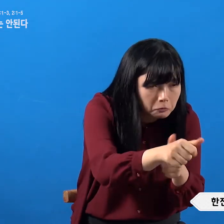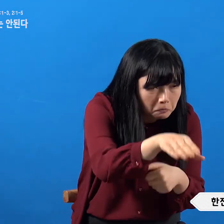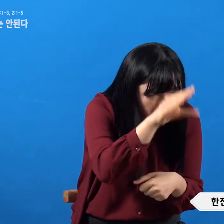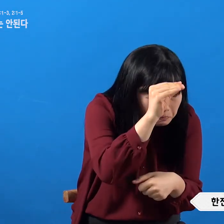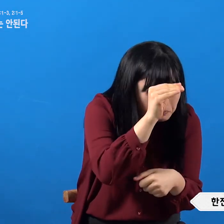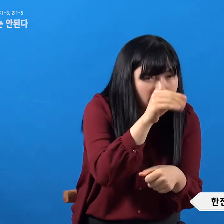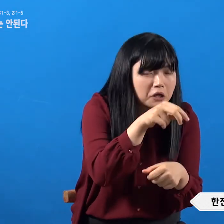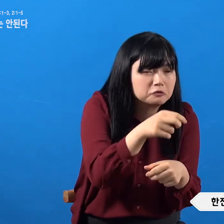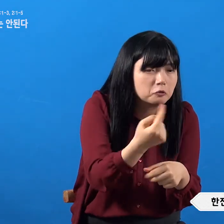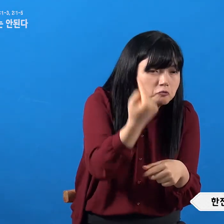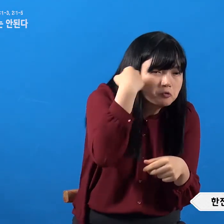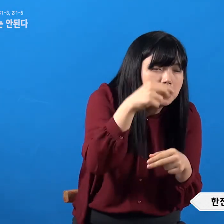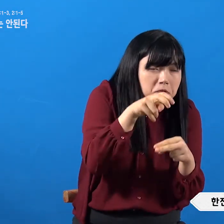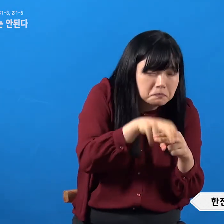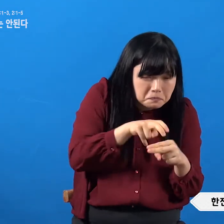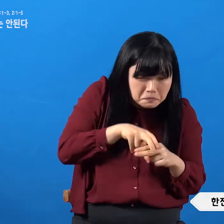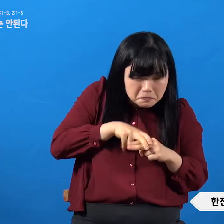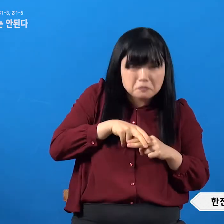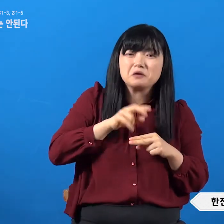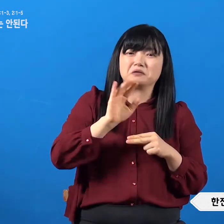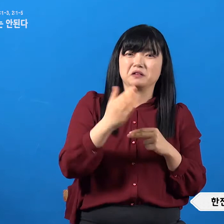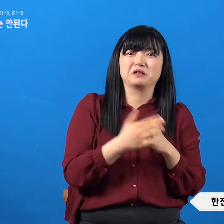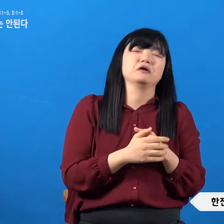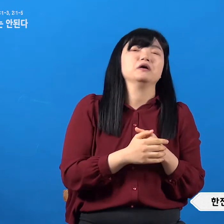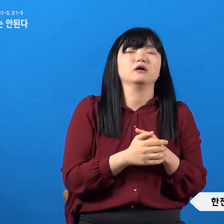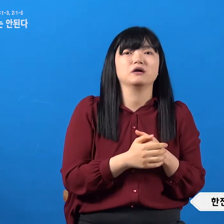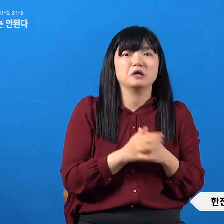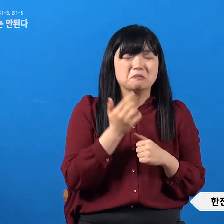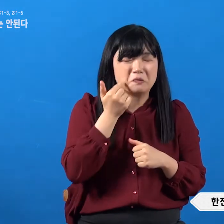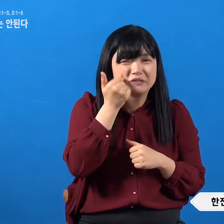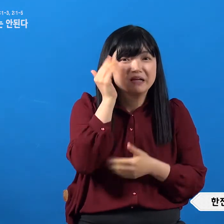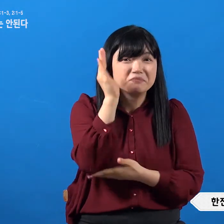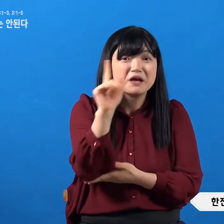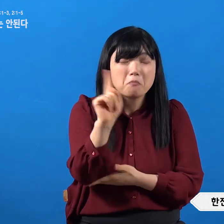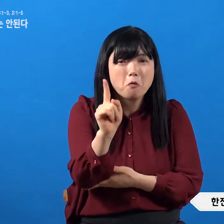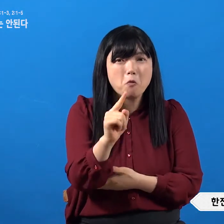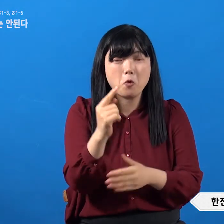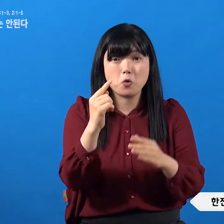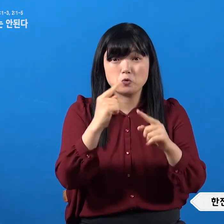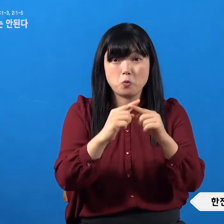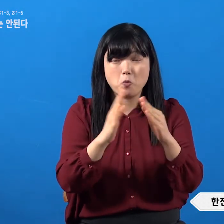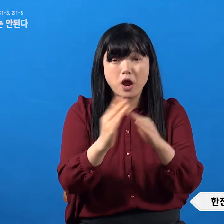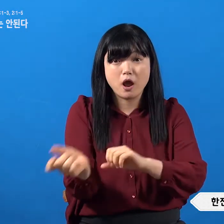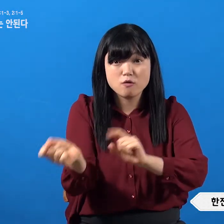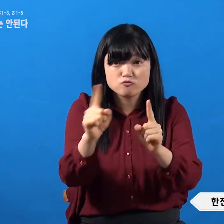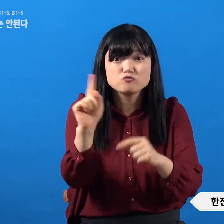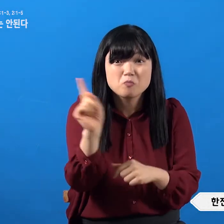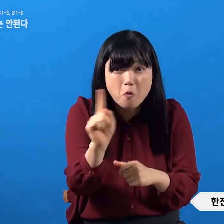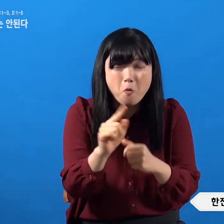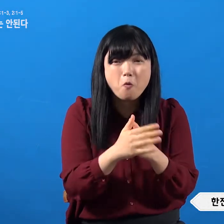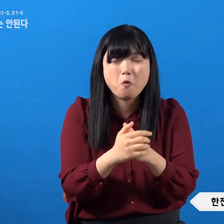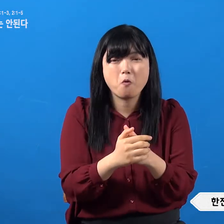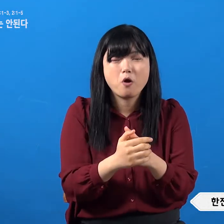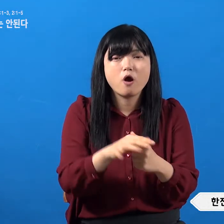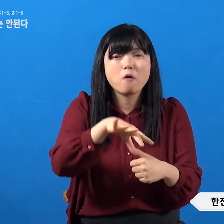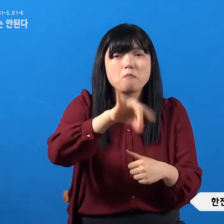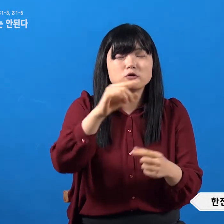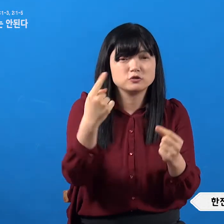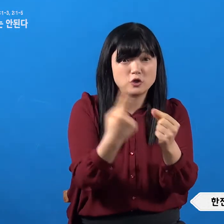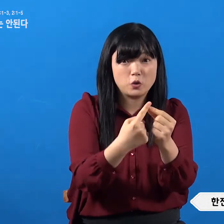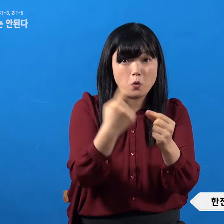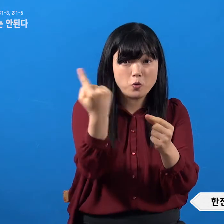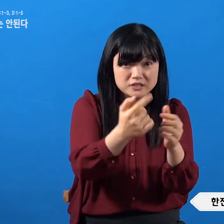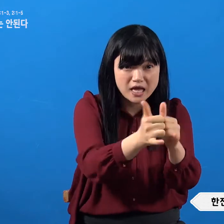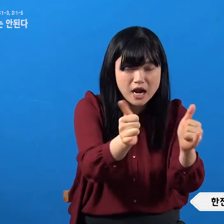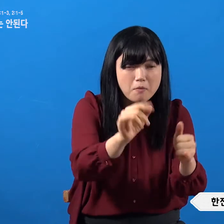다 차면 그걸로 끝이다. 그래서 그 목사님 말이, 교회의 부흥은 먼저 온 사람이